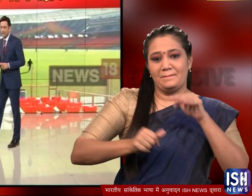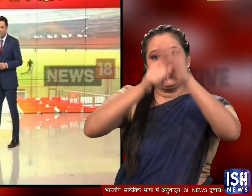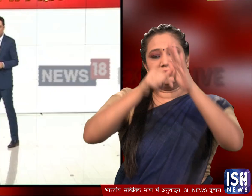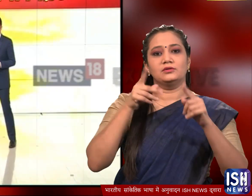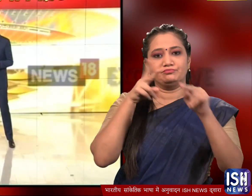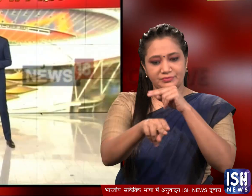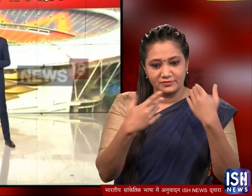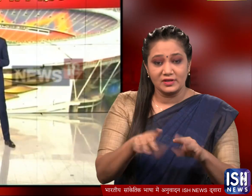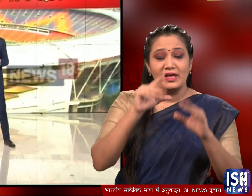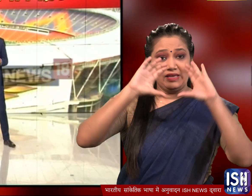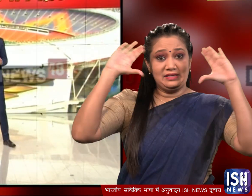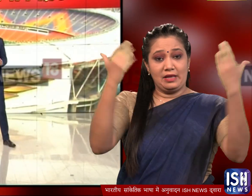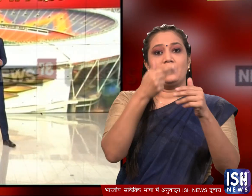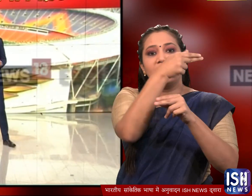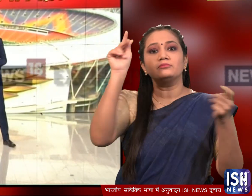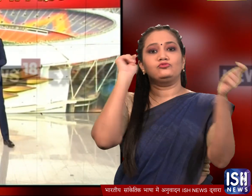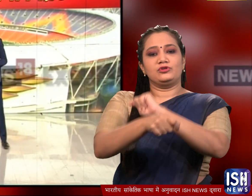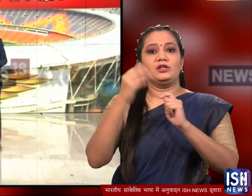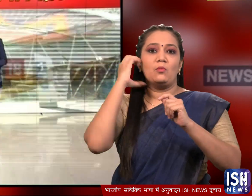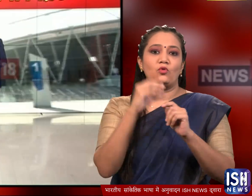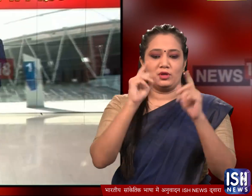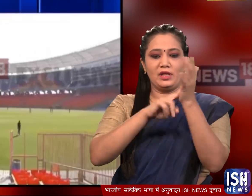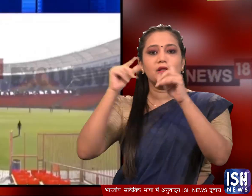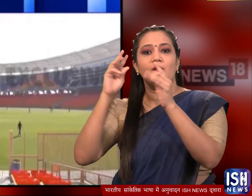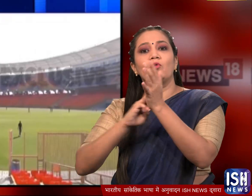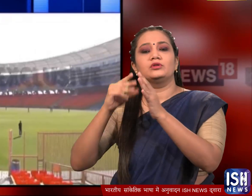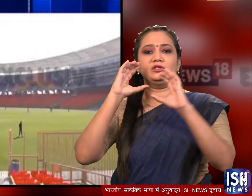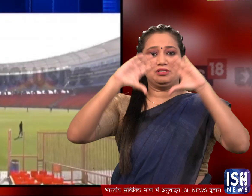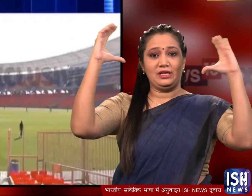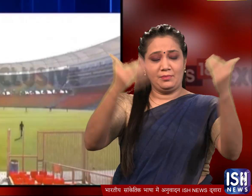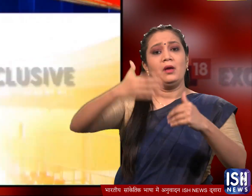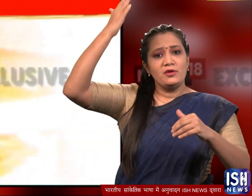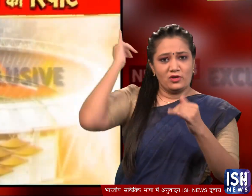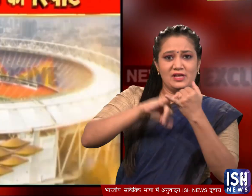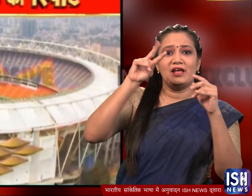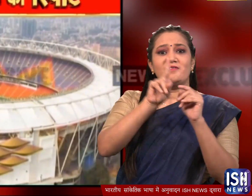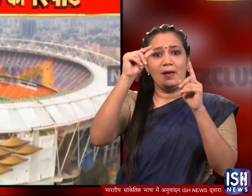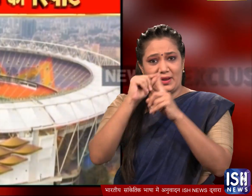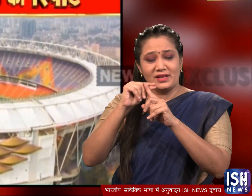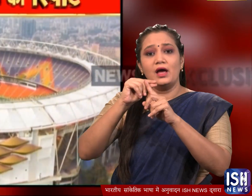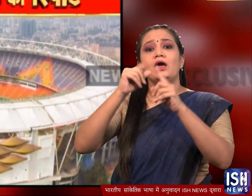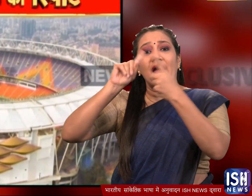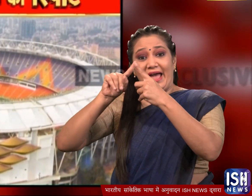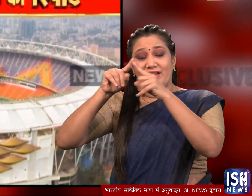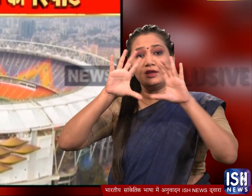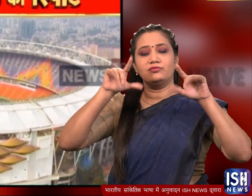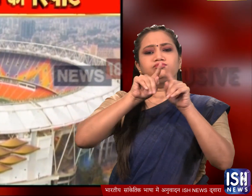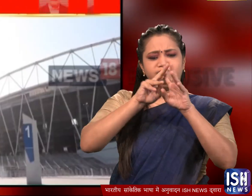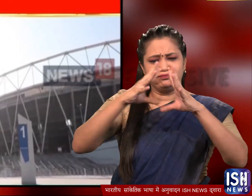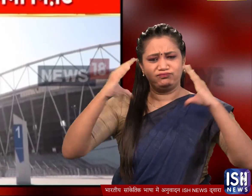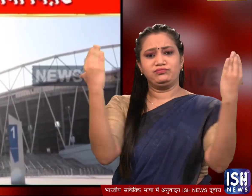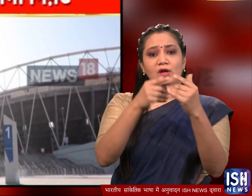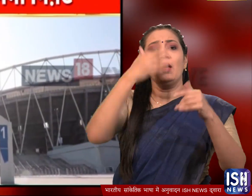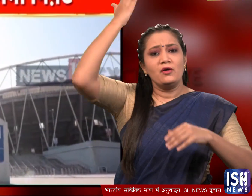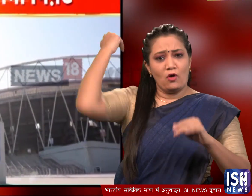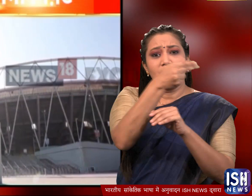स्टेडियम का नाम बदलकर नरेंद्र मोदी स्टेडियम रख दिया गया, जो सरदार वल्लभ भाई पटेल स्पोर्ट्स एन्क्लेव का एक हिस्सा होगा।